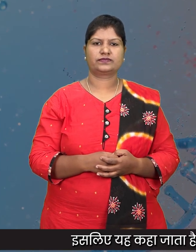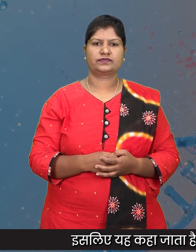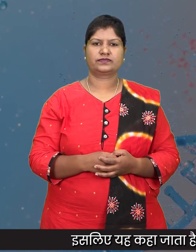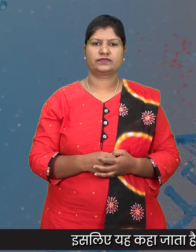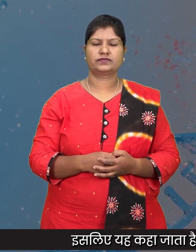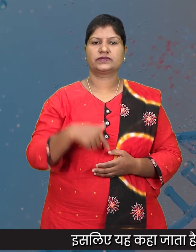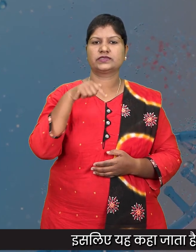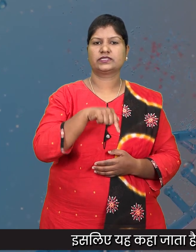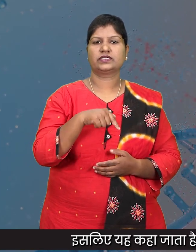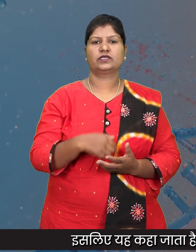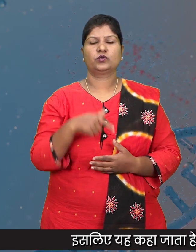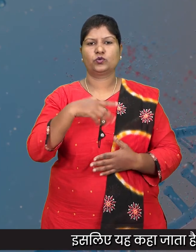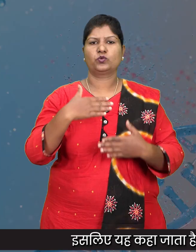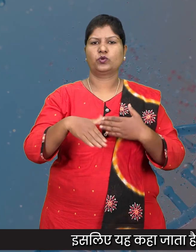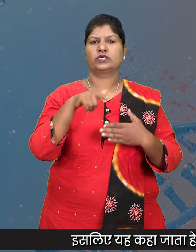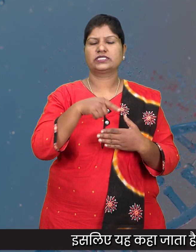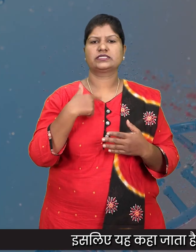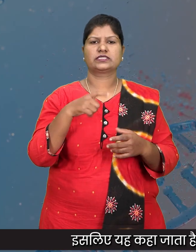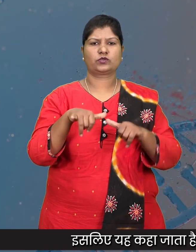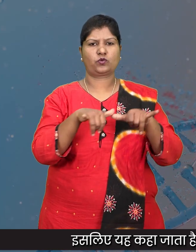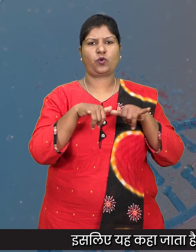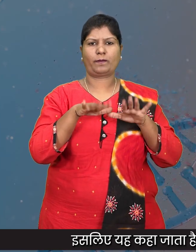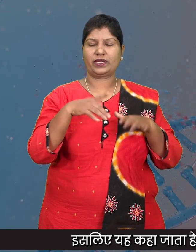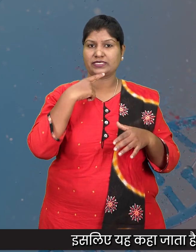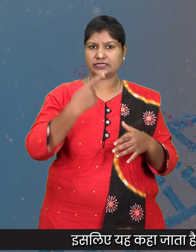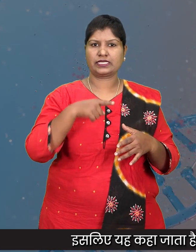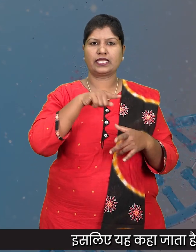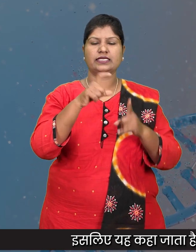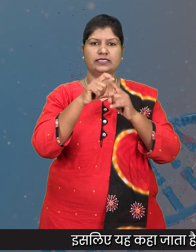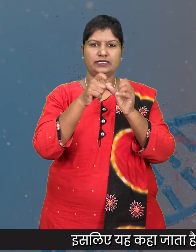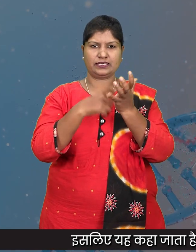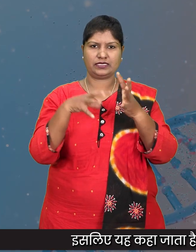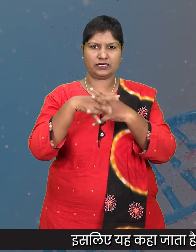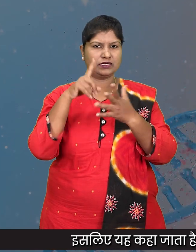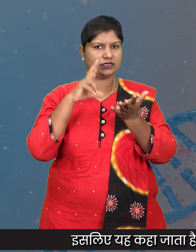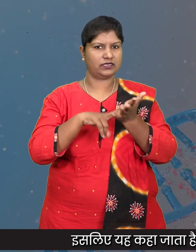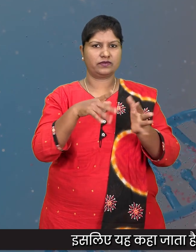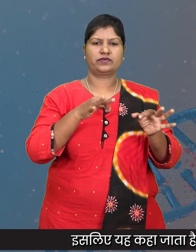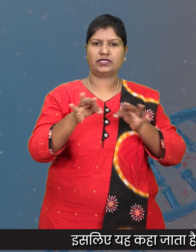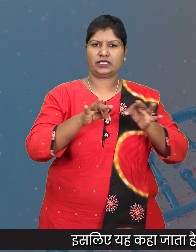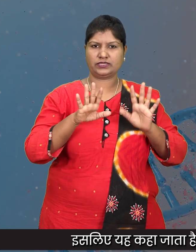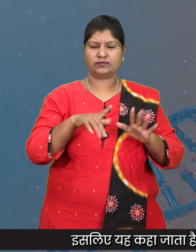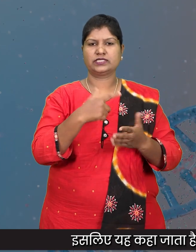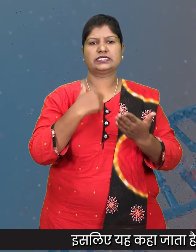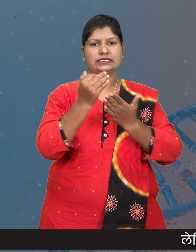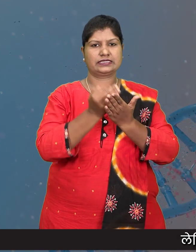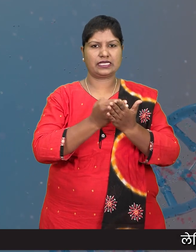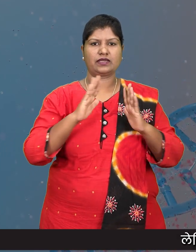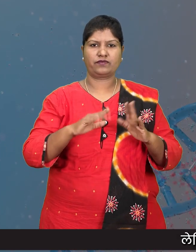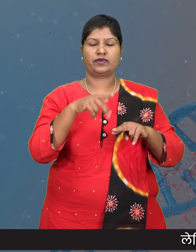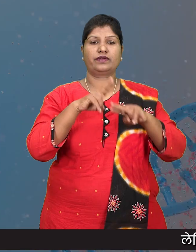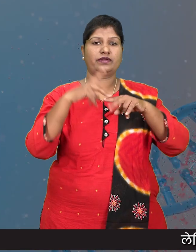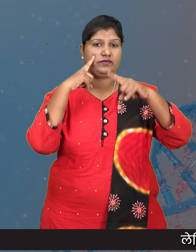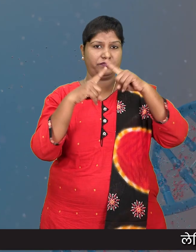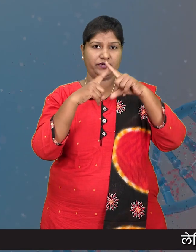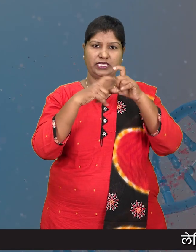इसलिए यह कहा जाता है कि डार्विन ने सबसे योग्य के अस्तित्व की व्याख्या की,